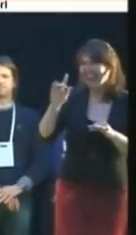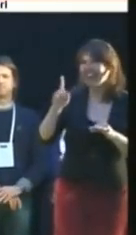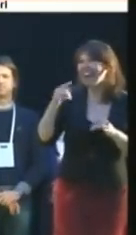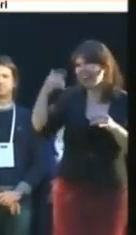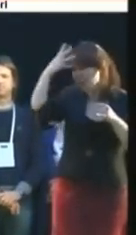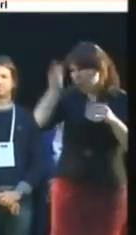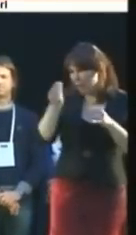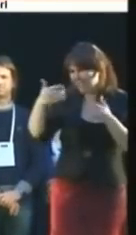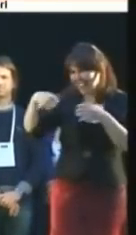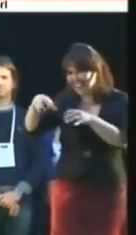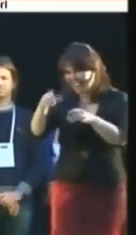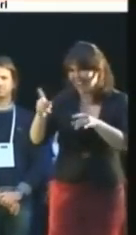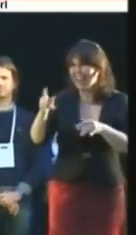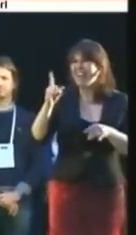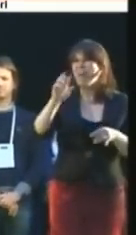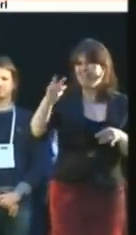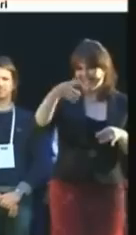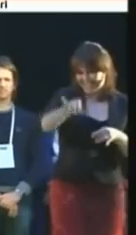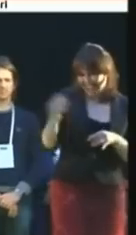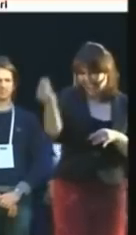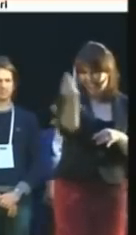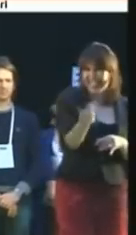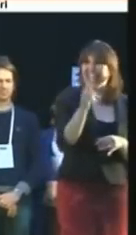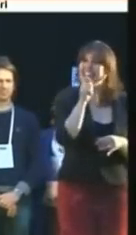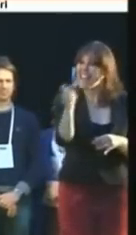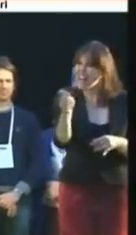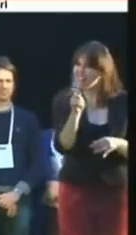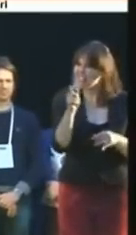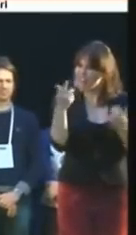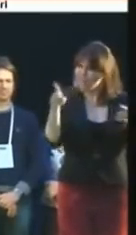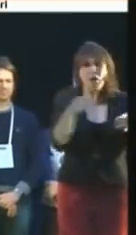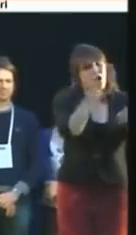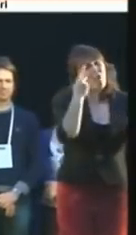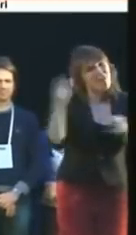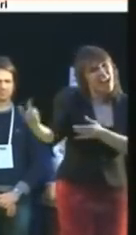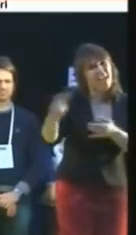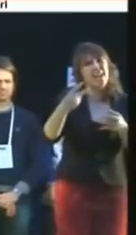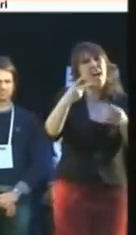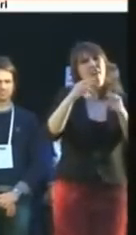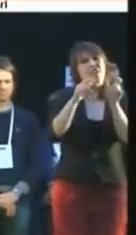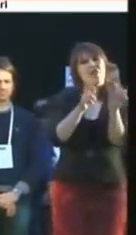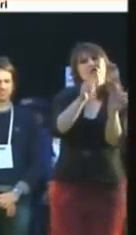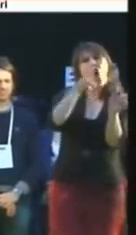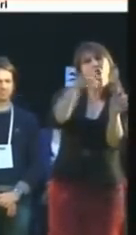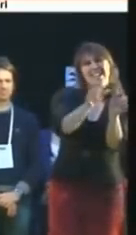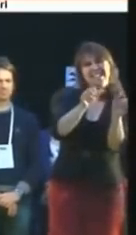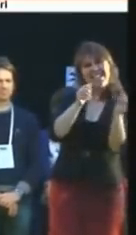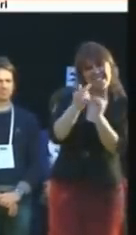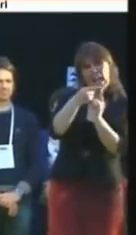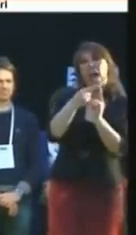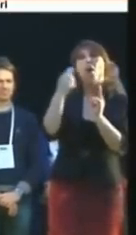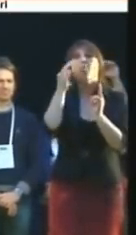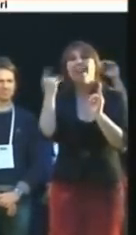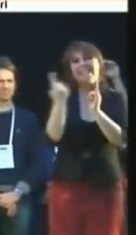Gargamella al Festival dell'Unità. Floris, andatevelo a vedere, mettete Floris, Bersani,